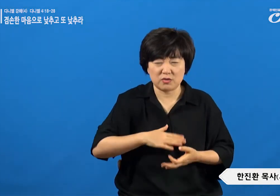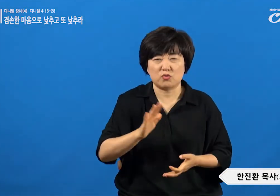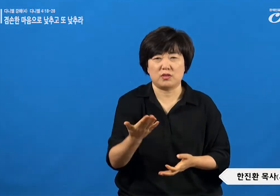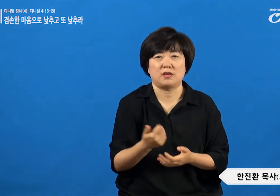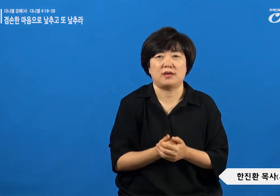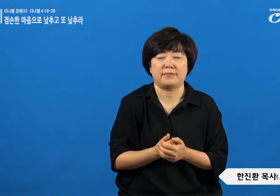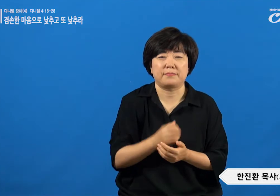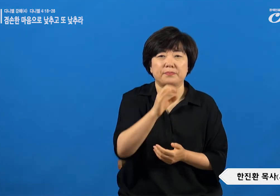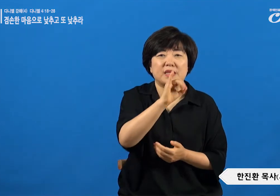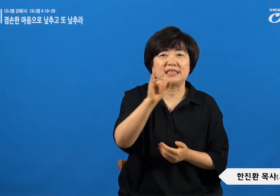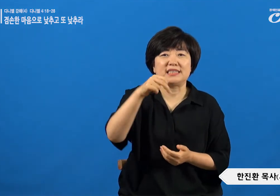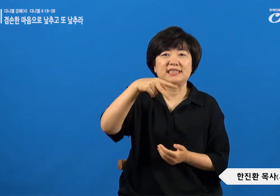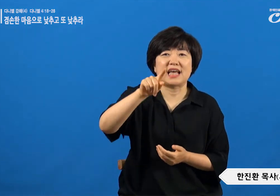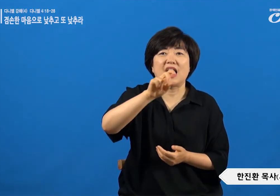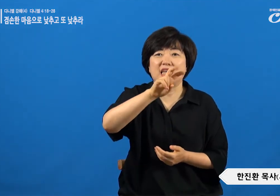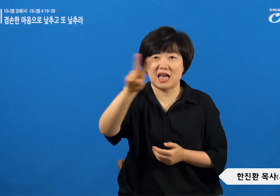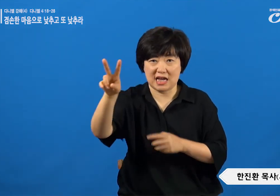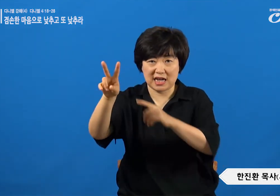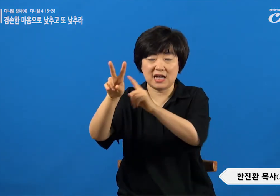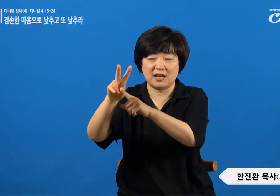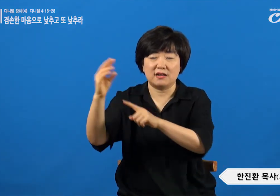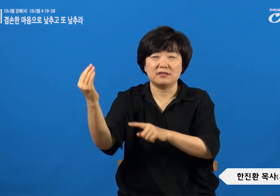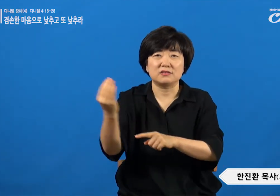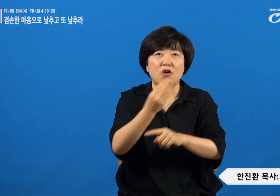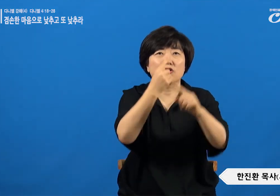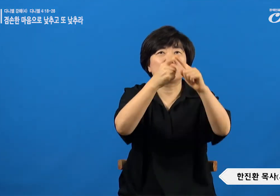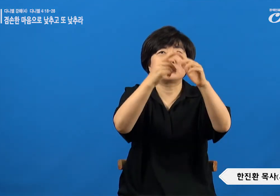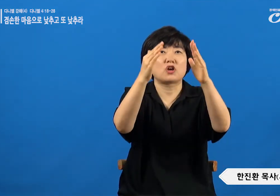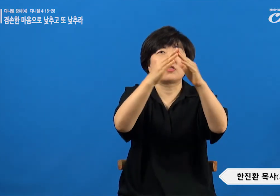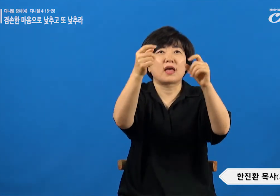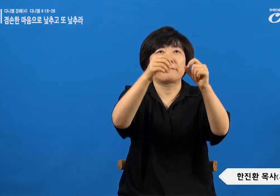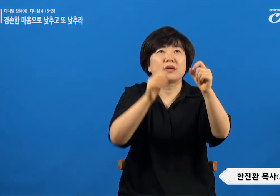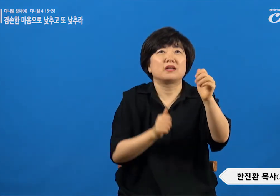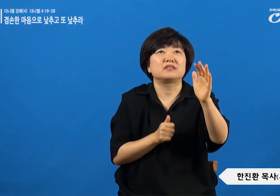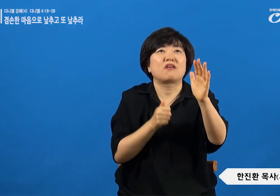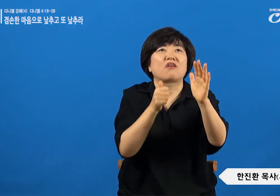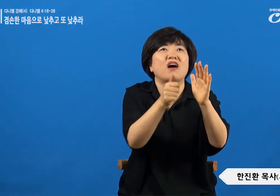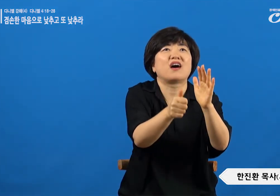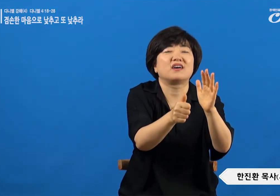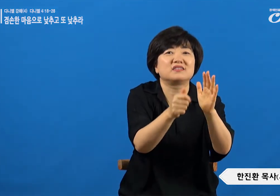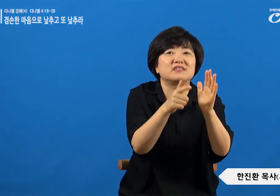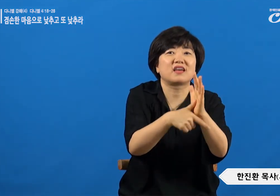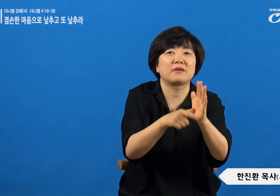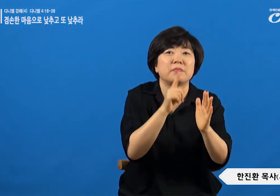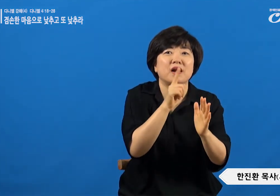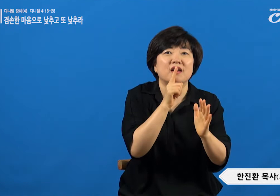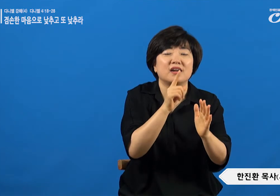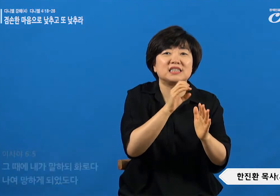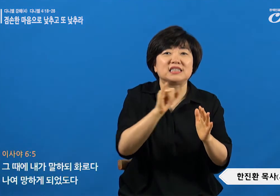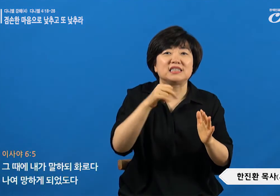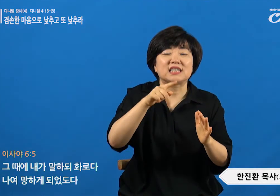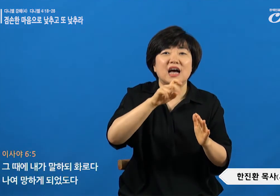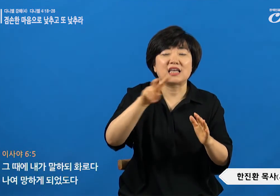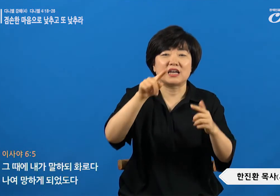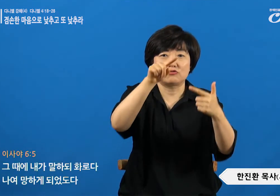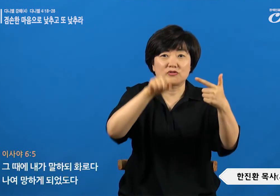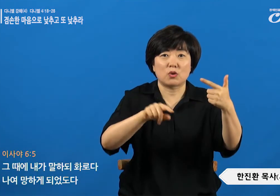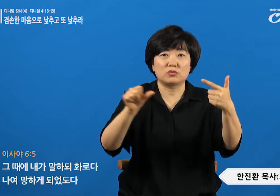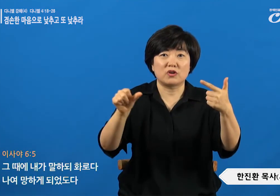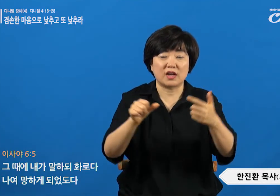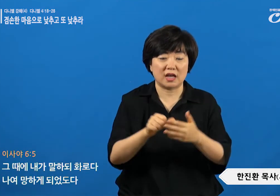이사야가 성전에 들어가서 하나님의 영광 앞에 섰을 때 그가 뭐라고 말합니까? 이사야 6장